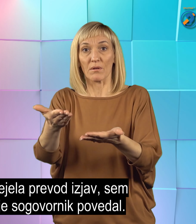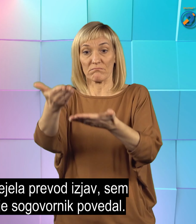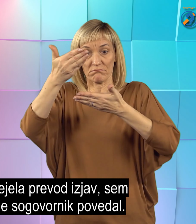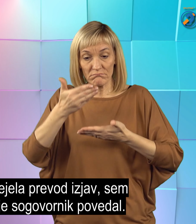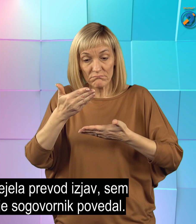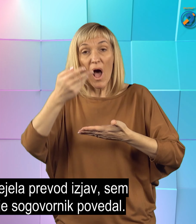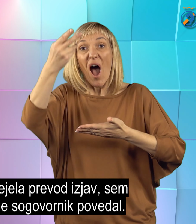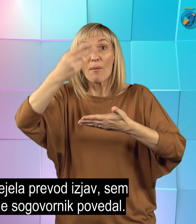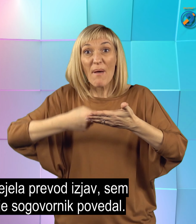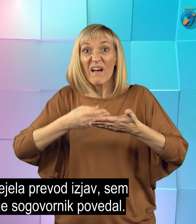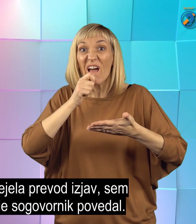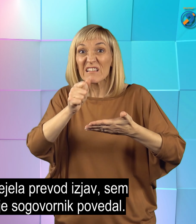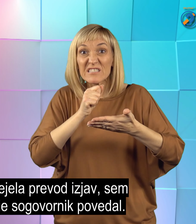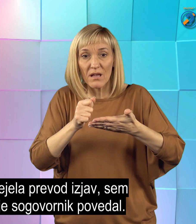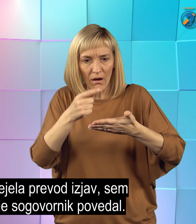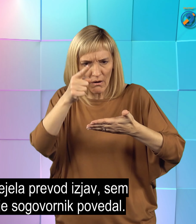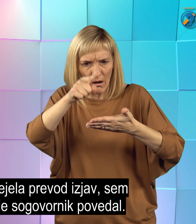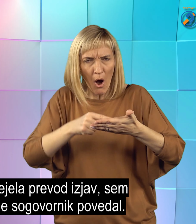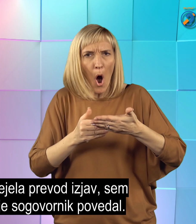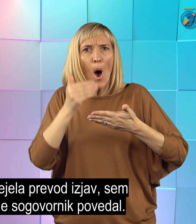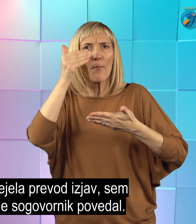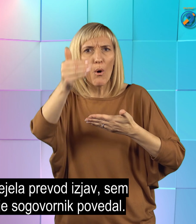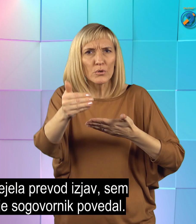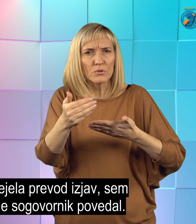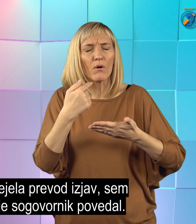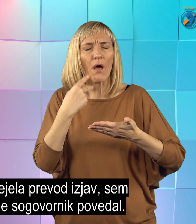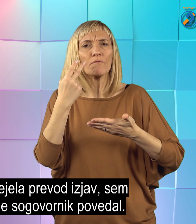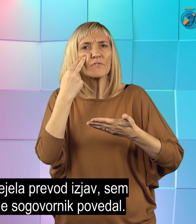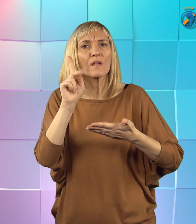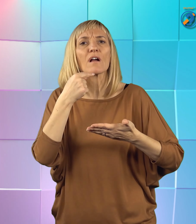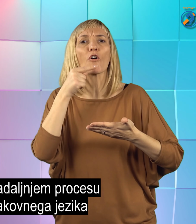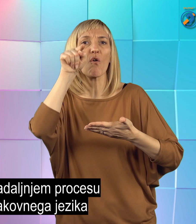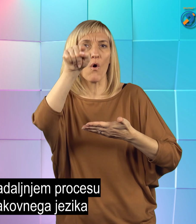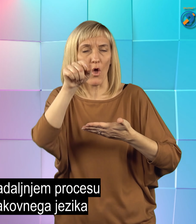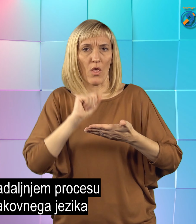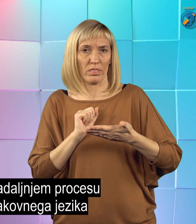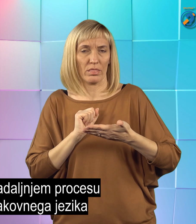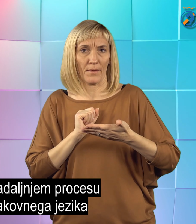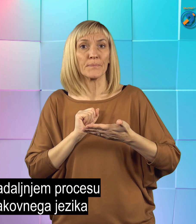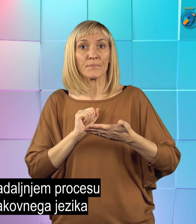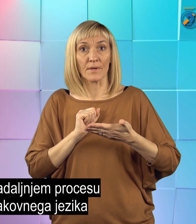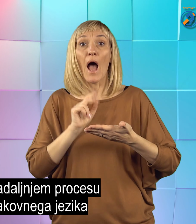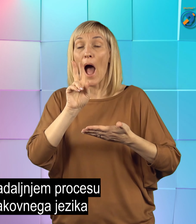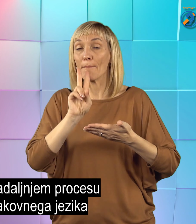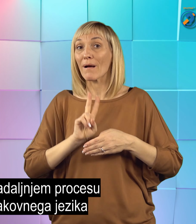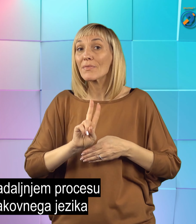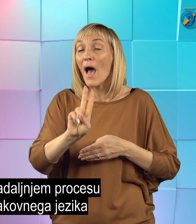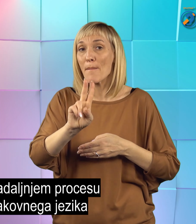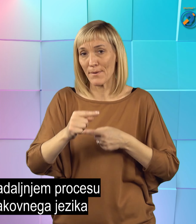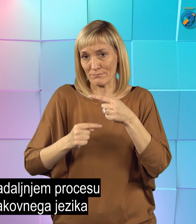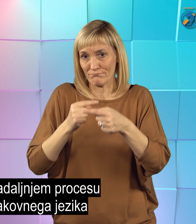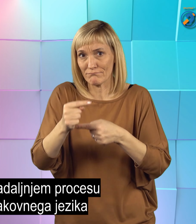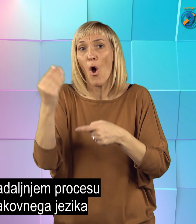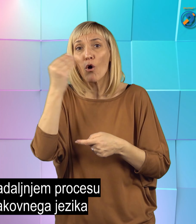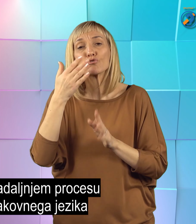izjav, sem lahko videla, kaj je pravzaprav sogovornik povedal. Sicer pa V nadaljnjem procesu učenja